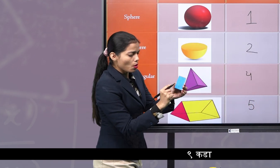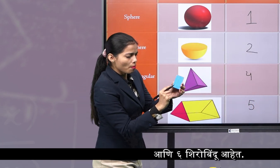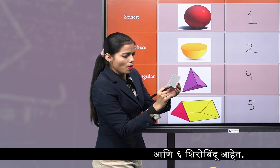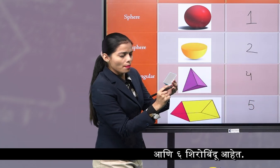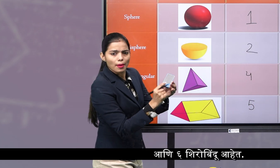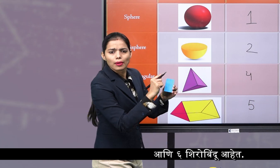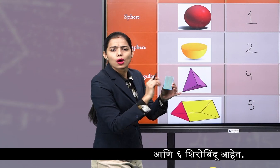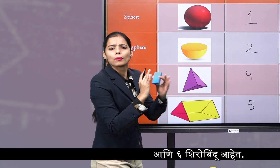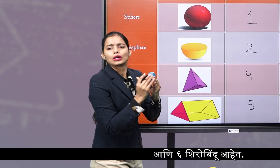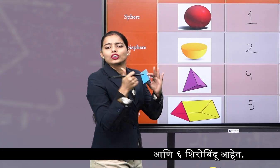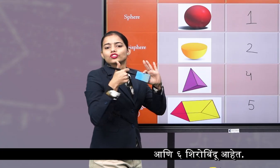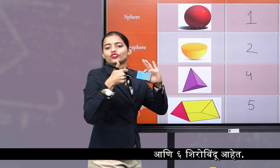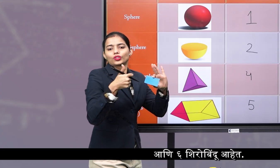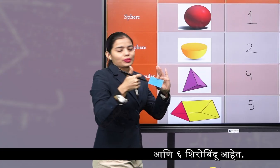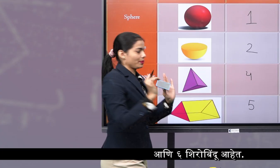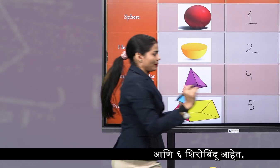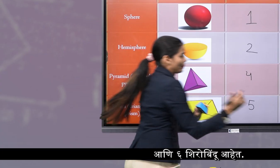आणि 6 शिरोबिंदू आहेत.